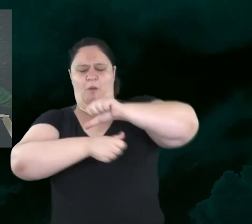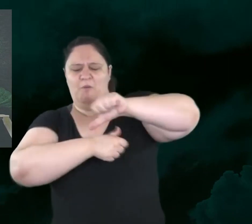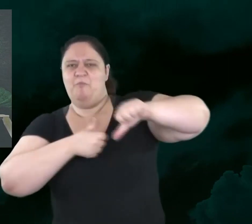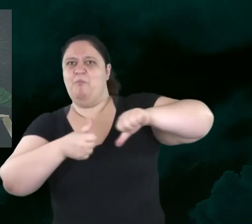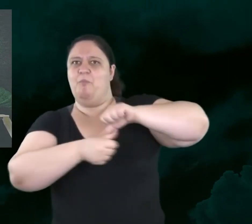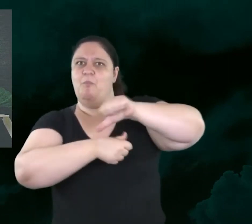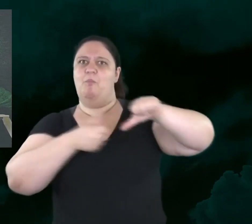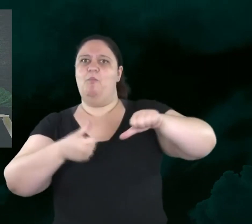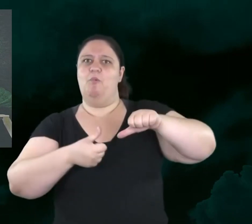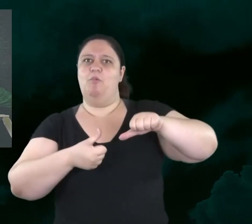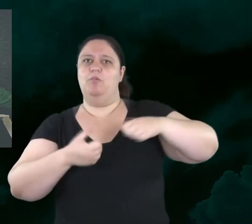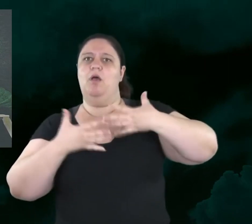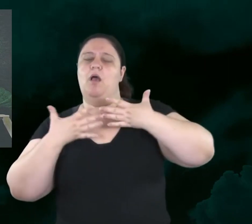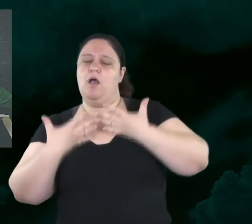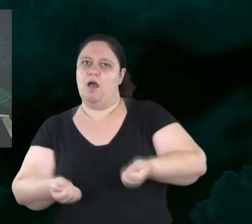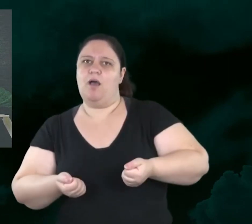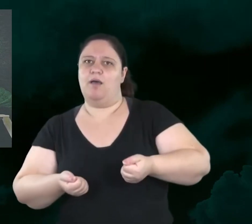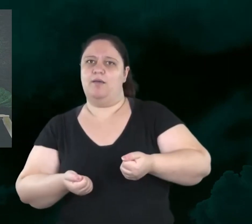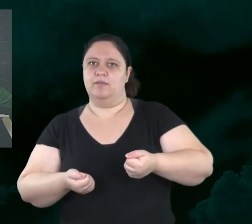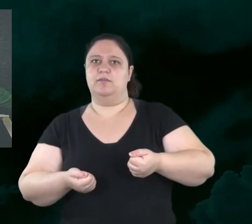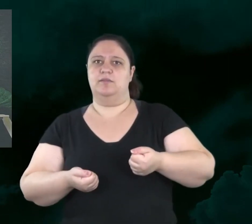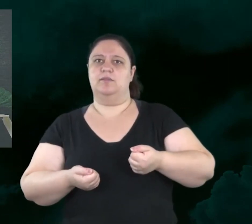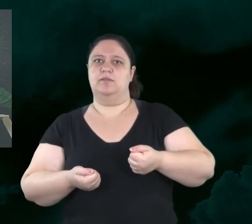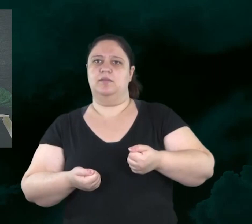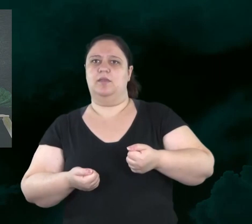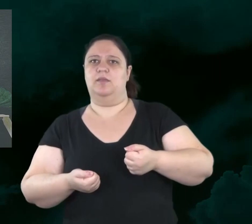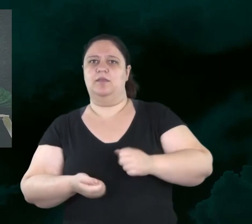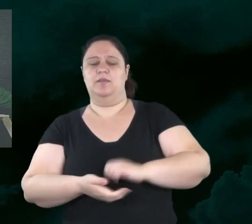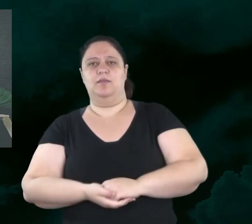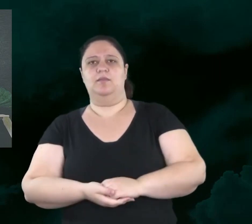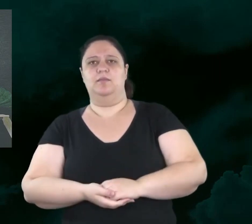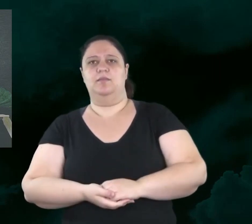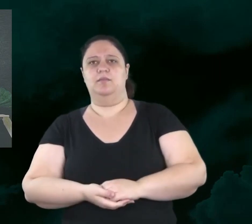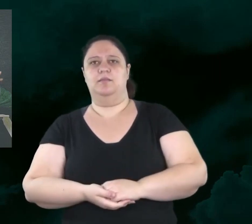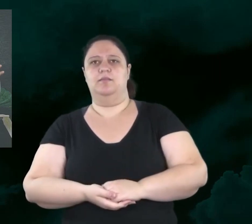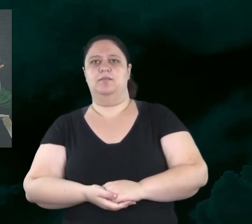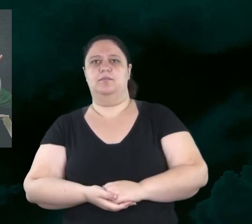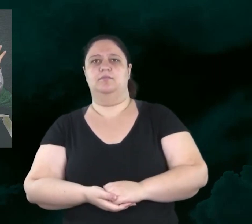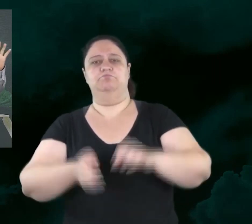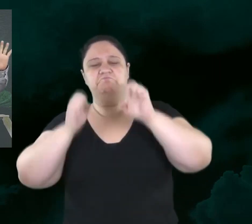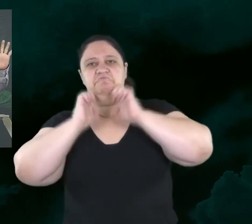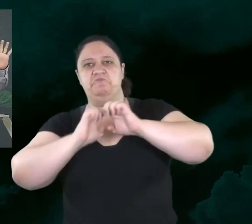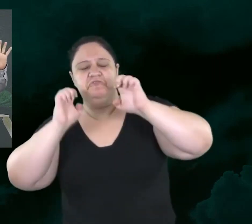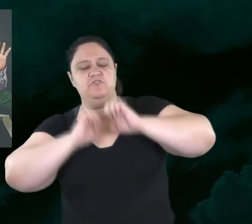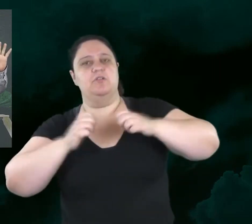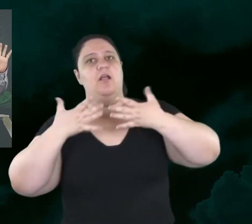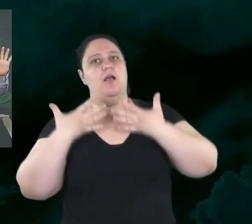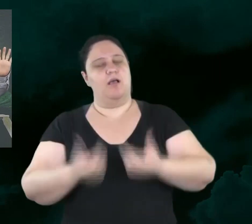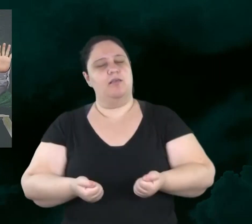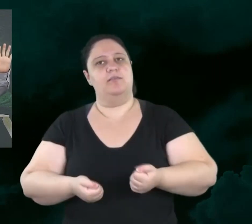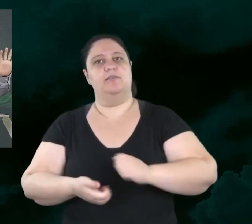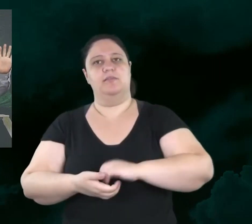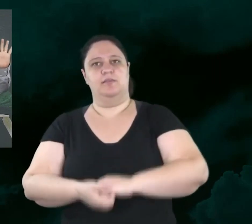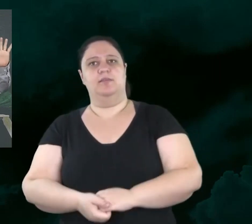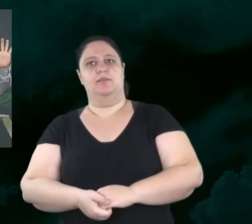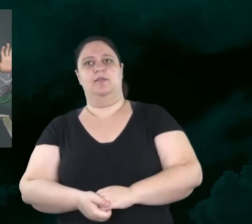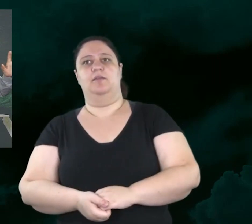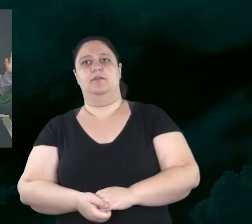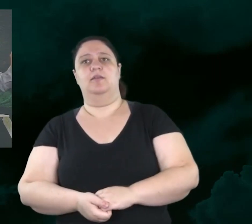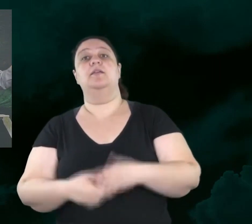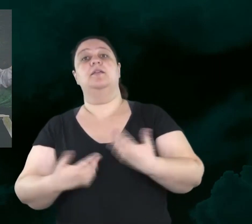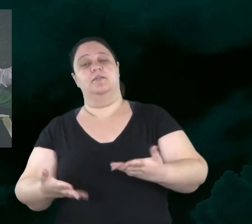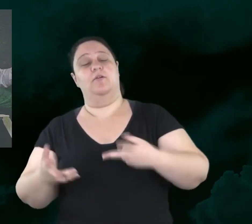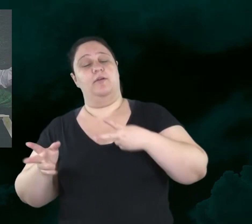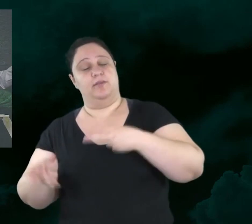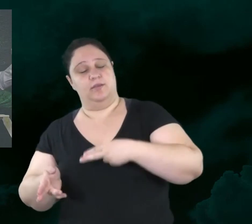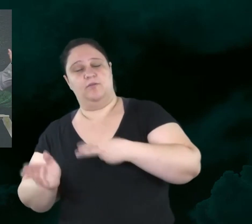de receber a palavra da fé, a palavra do evangelho, quando aquele velho desenho que eu fiz